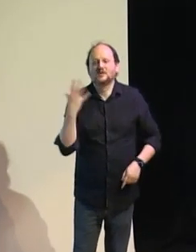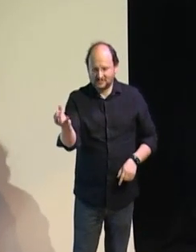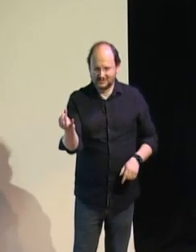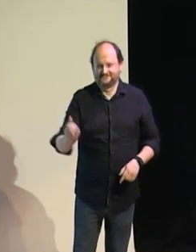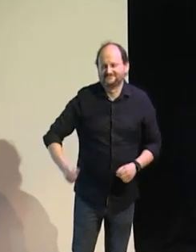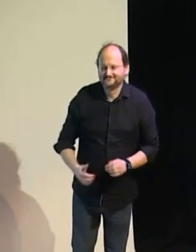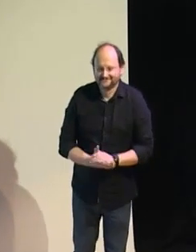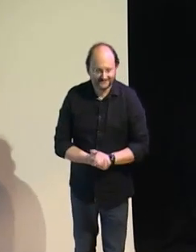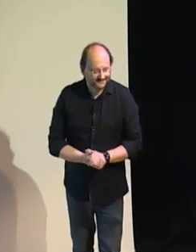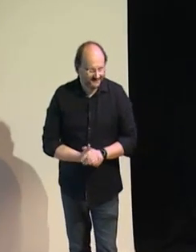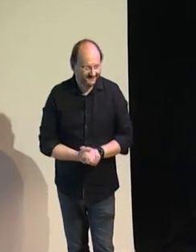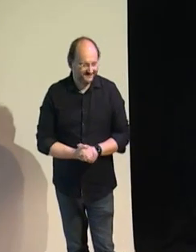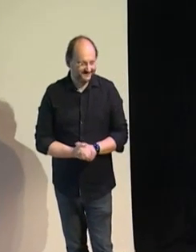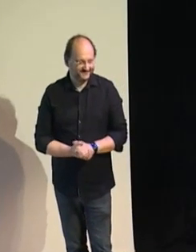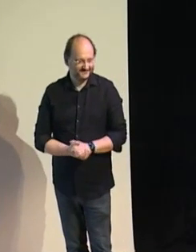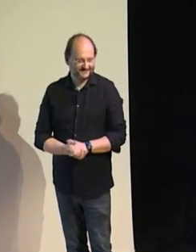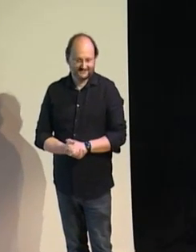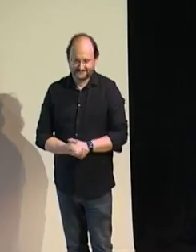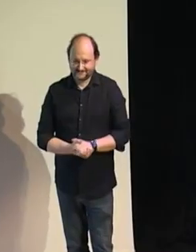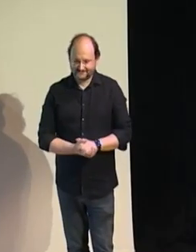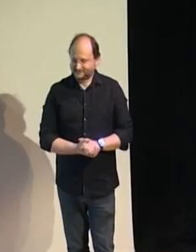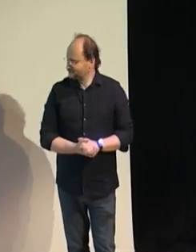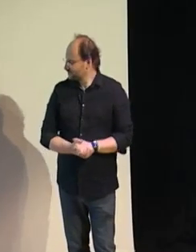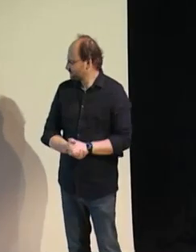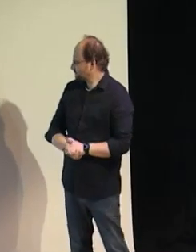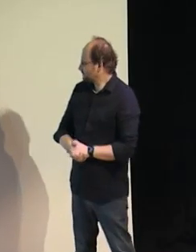Donc, ce n'est pas le 10 avec la croix des 2 index, mais c'est vraiment le 10 comme je vous l'ai montré.